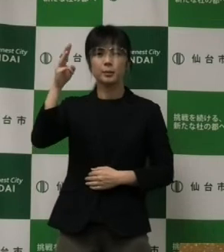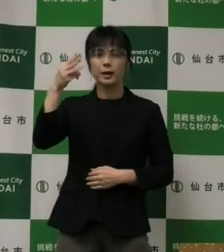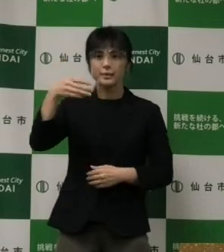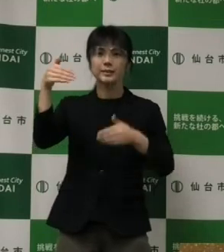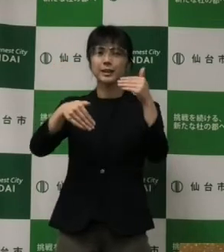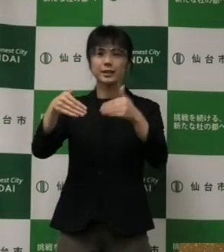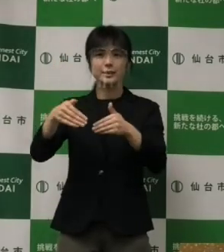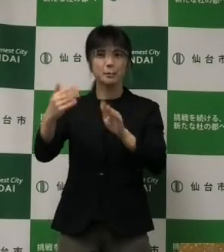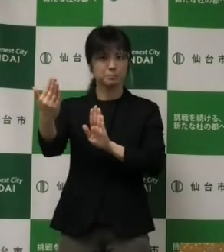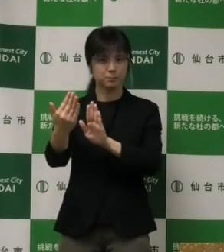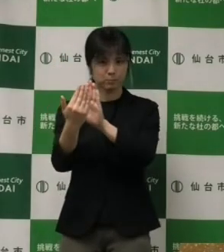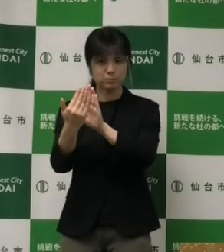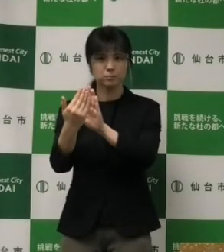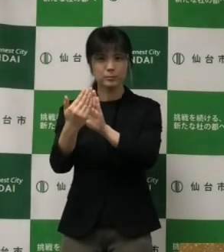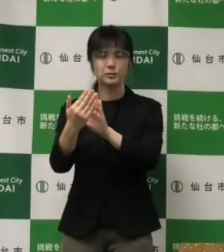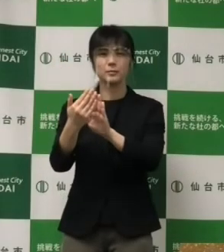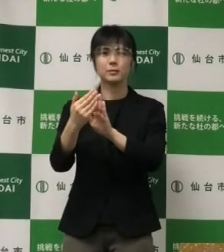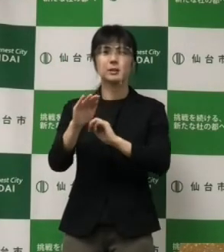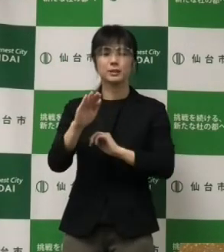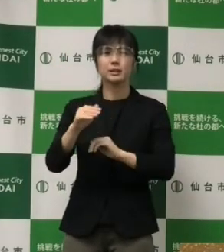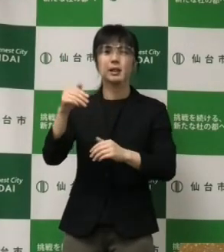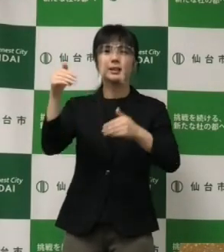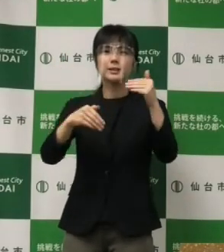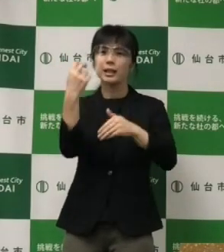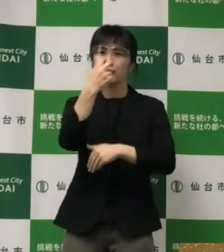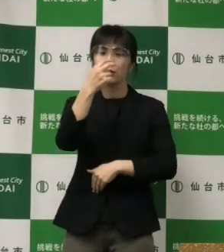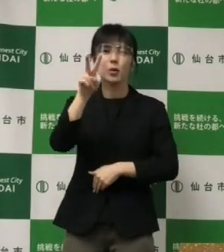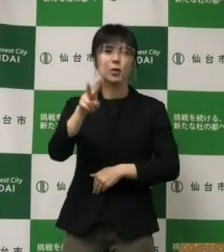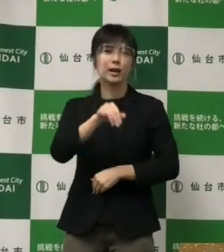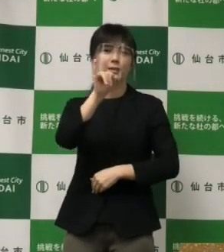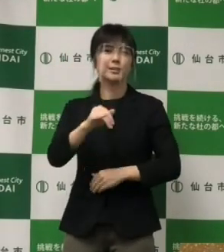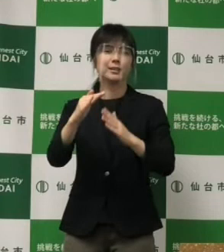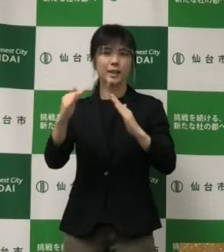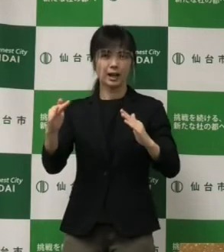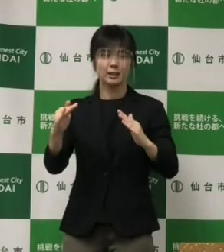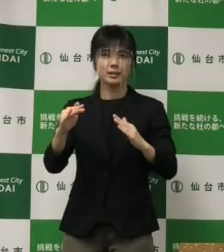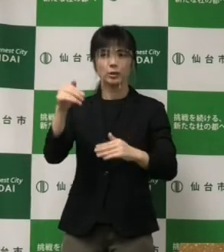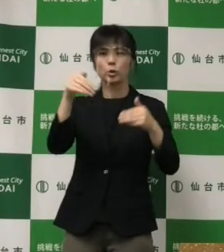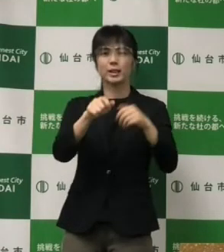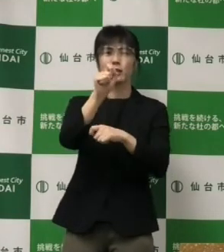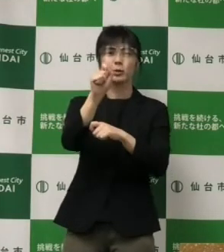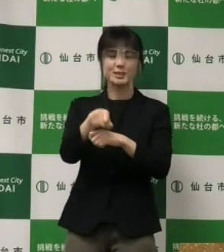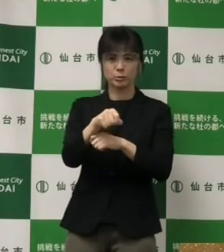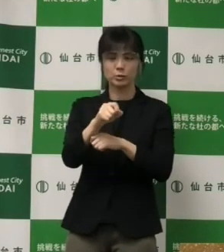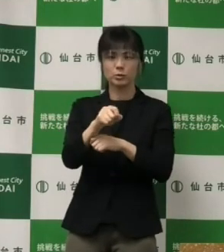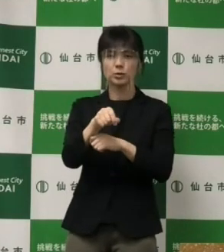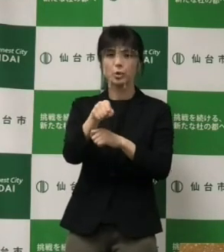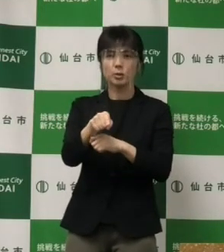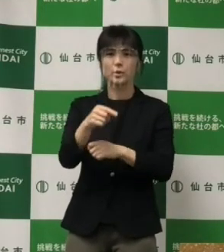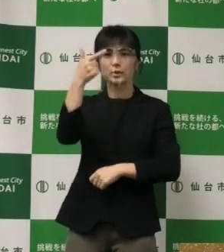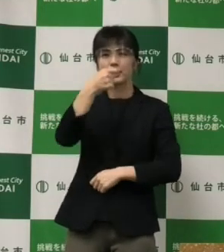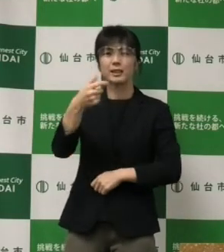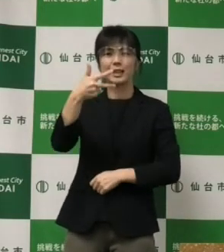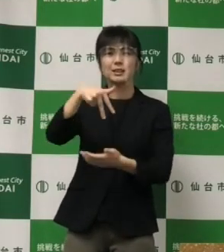して、選挙管理委員会のですね、選挙事務というのも、仙台市にとっては大きな